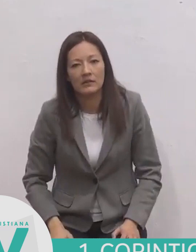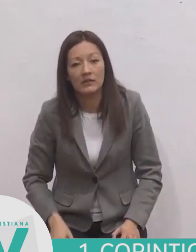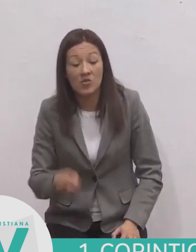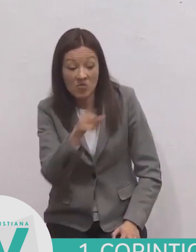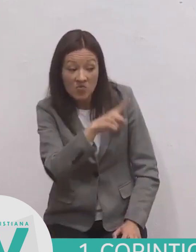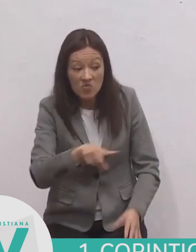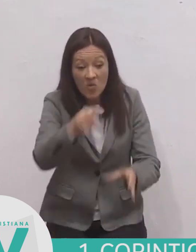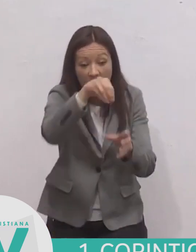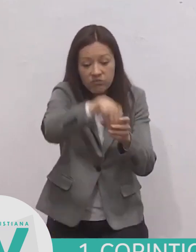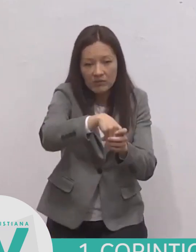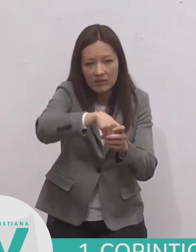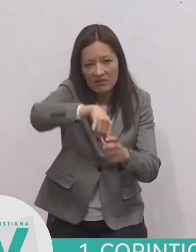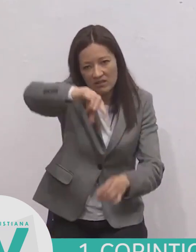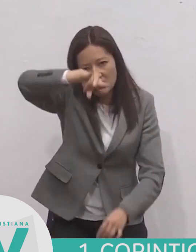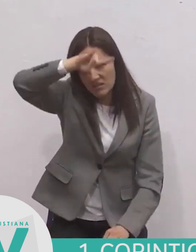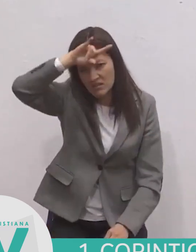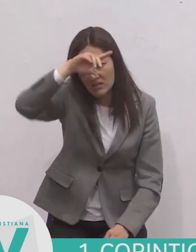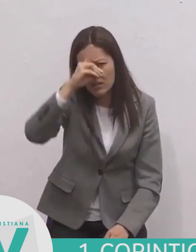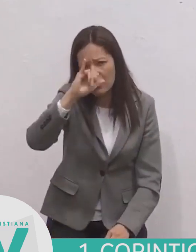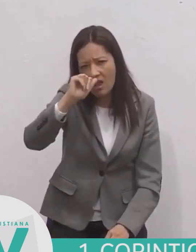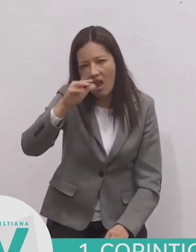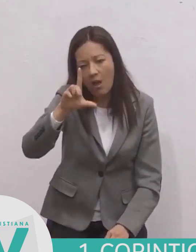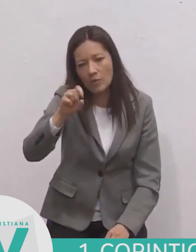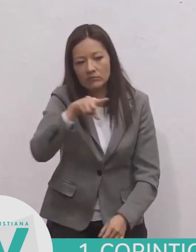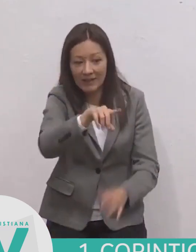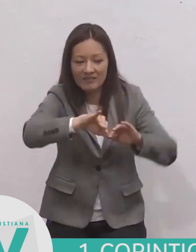es diablo, o sea, el que se separa.